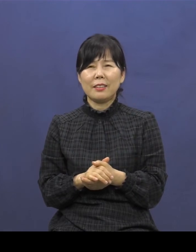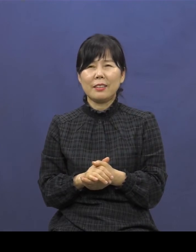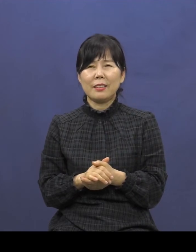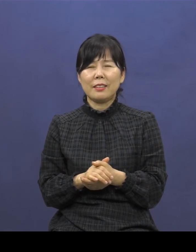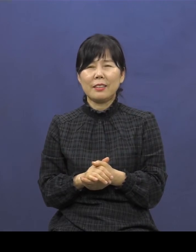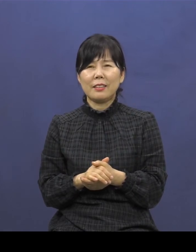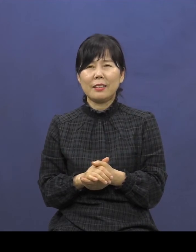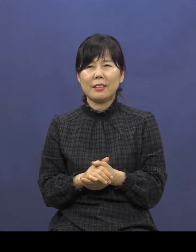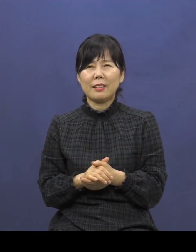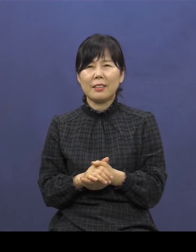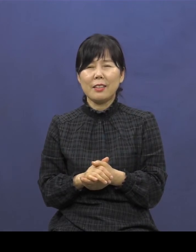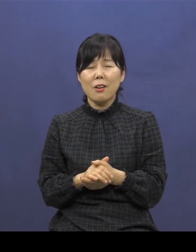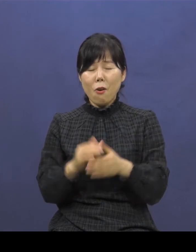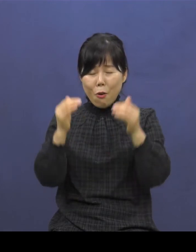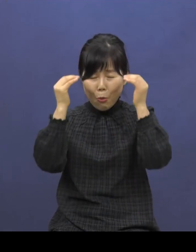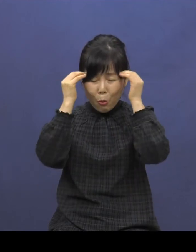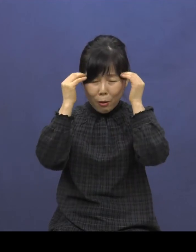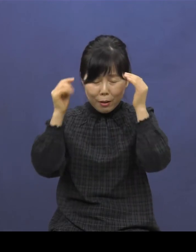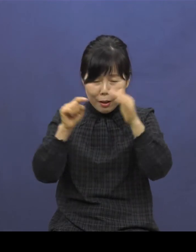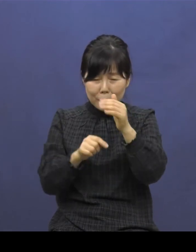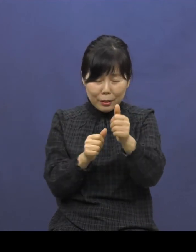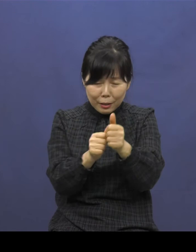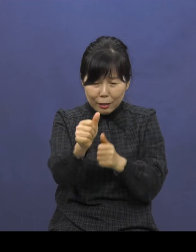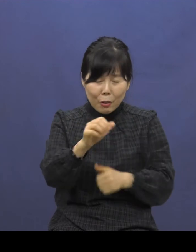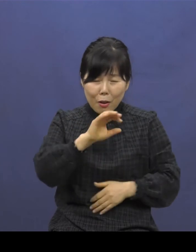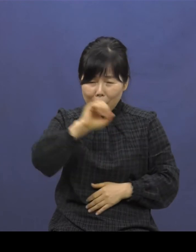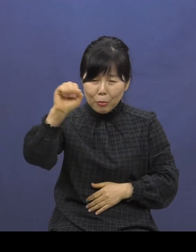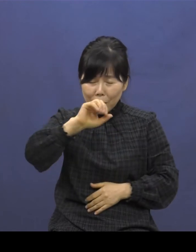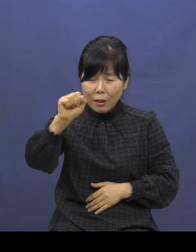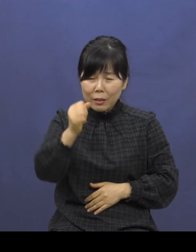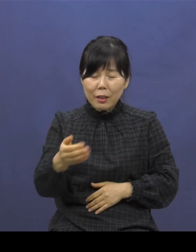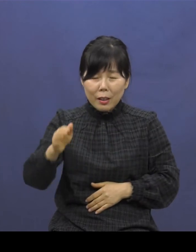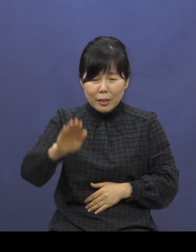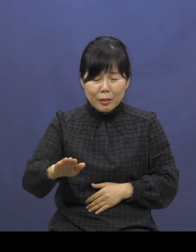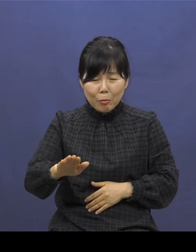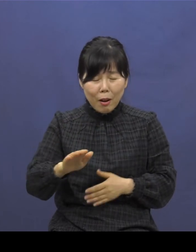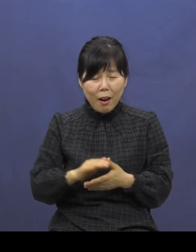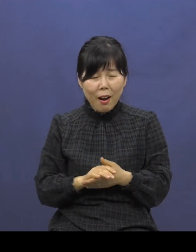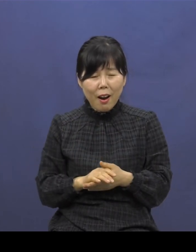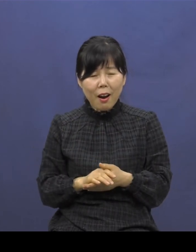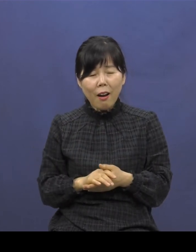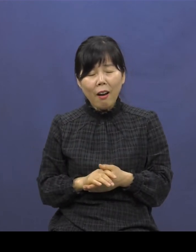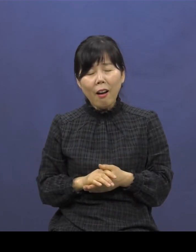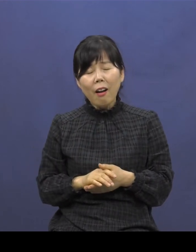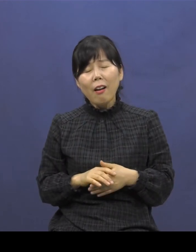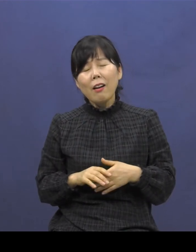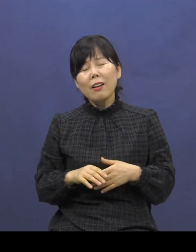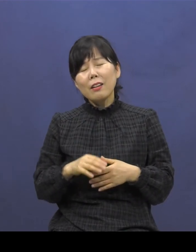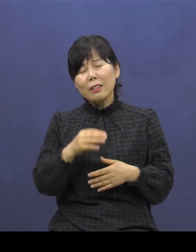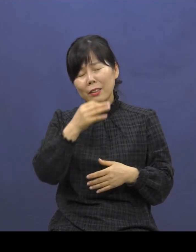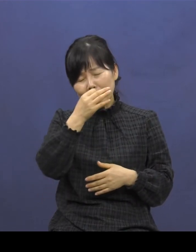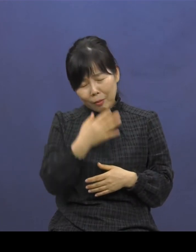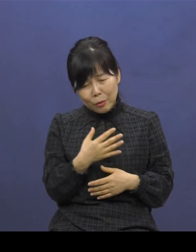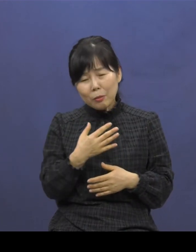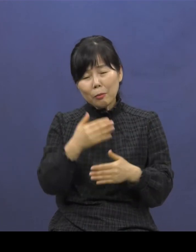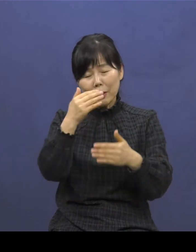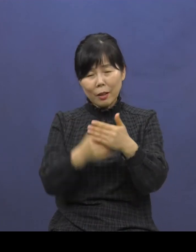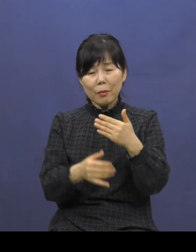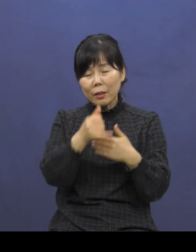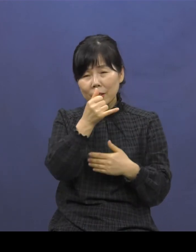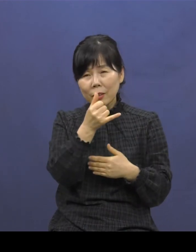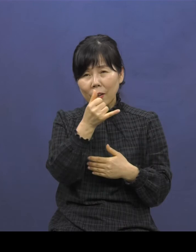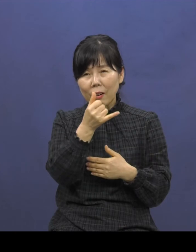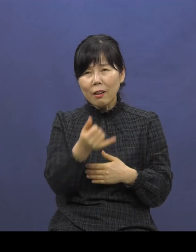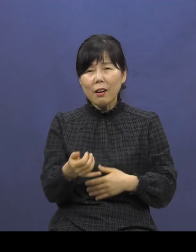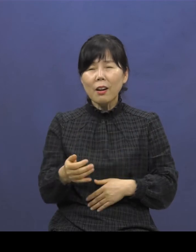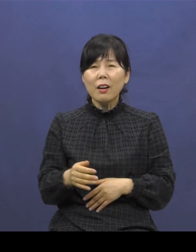뭐 나중에 보니까 통과는 했지만 남은 게 아무것도 없다. 그건 신앙이 아니죠. 그건 부활신앙이 아니죠.